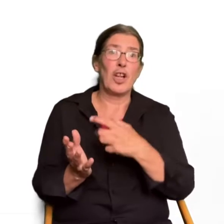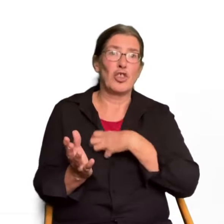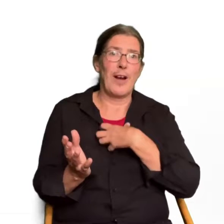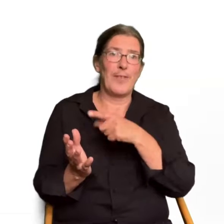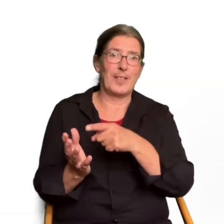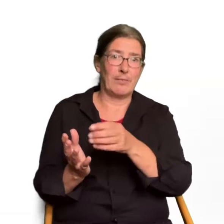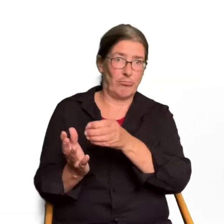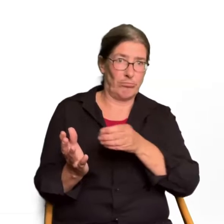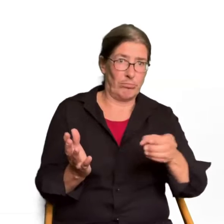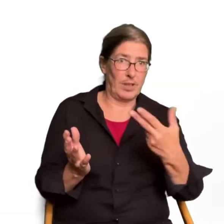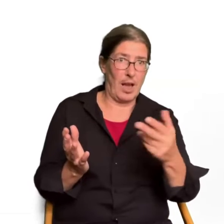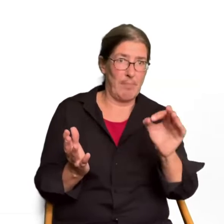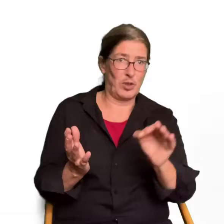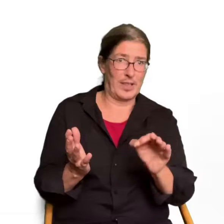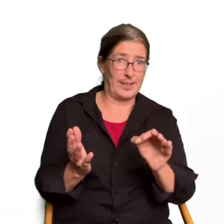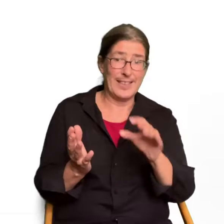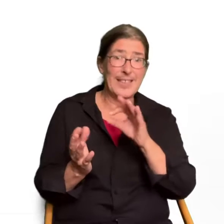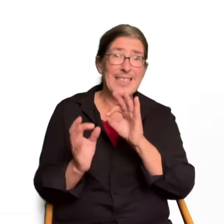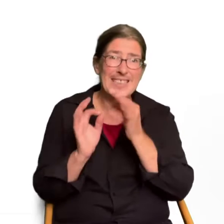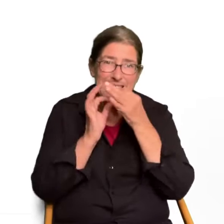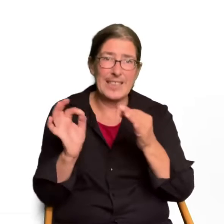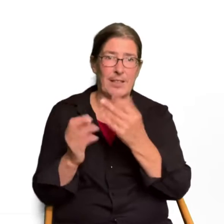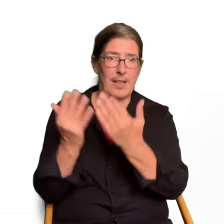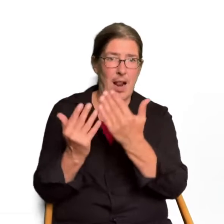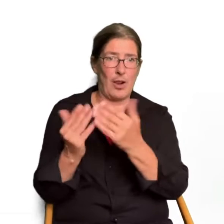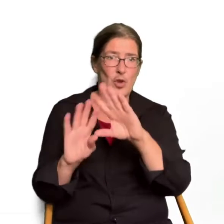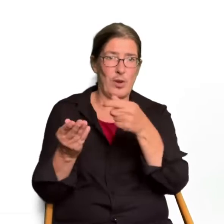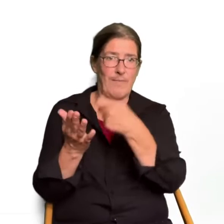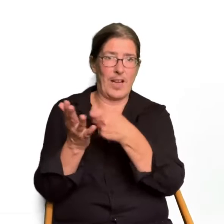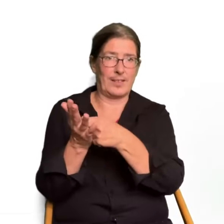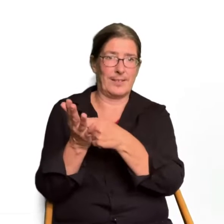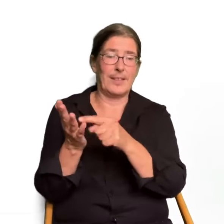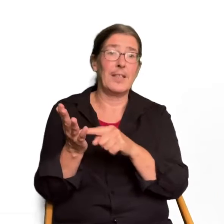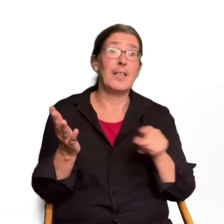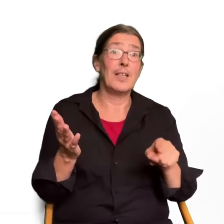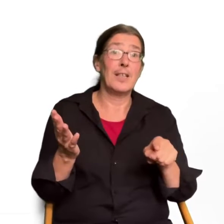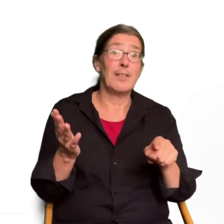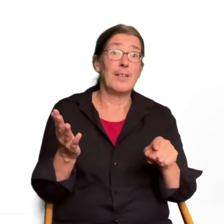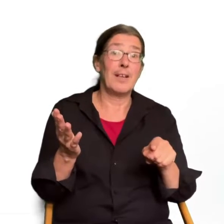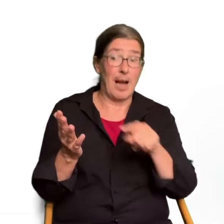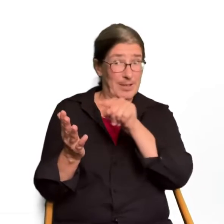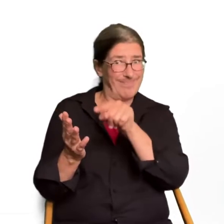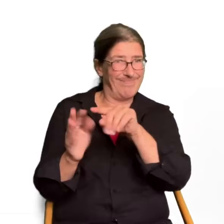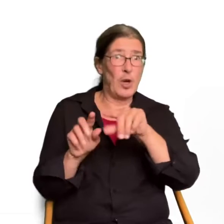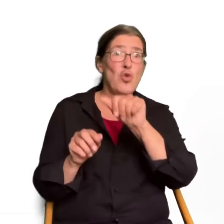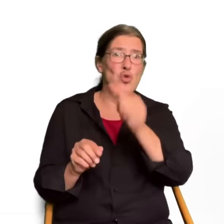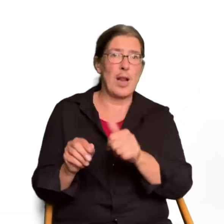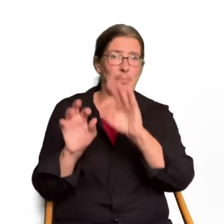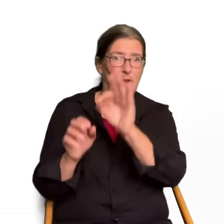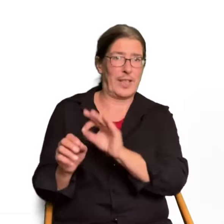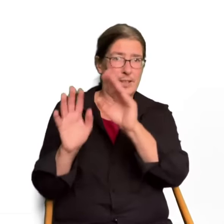200 Schafe in genauen Zahlen also der Wert der Grundwert aber es sind auch 100 Prozent